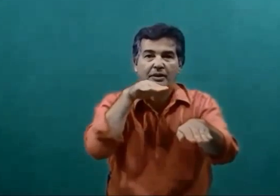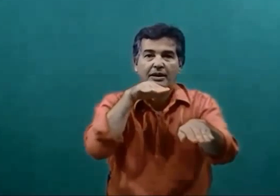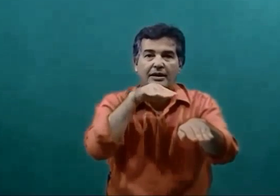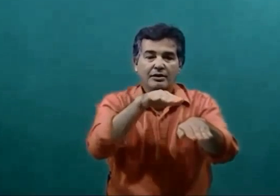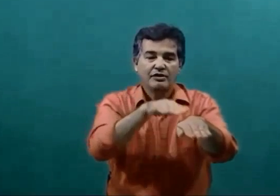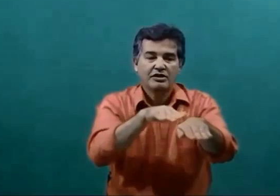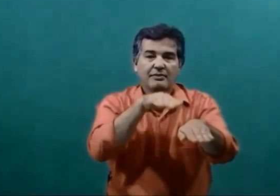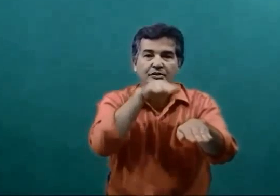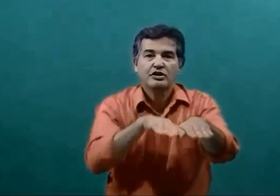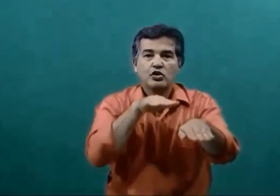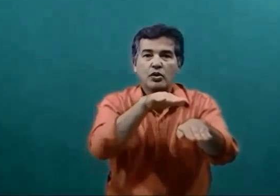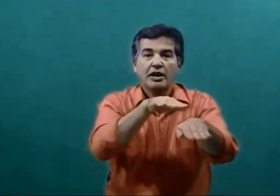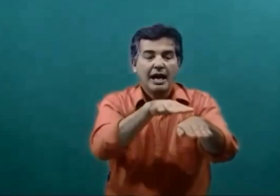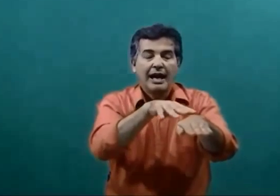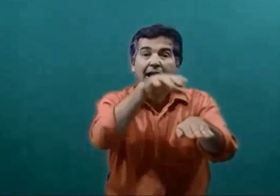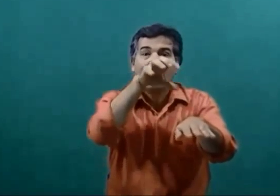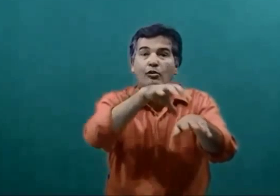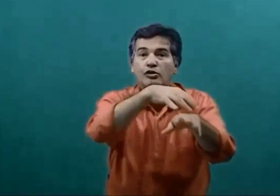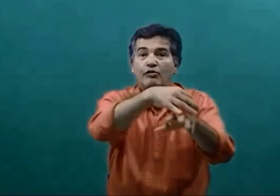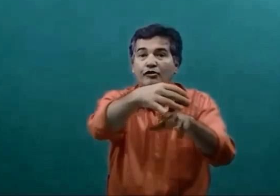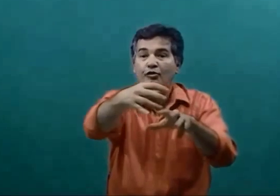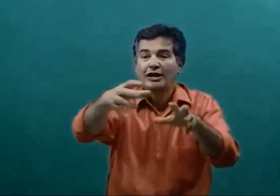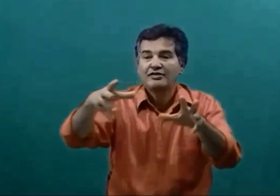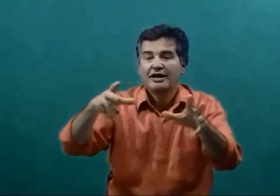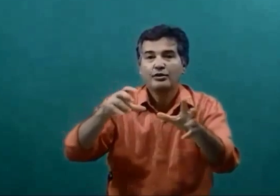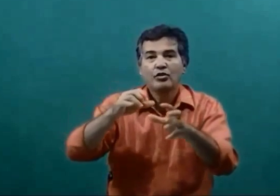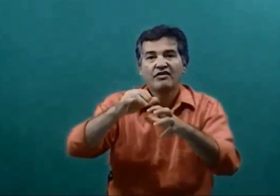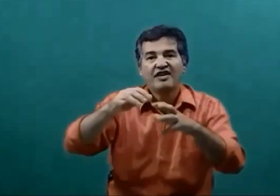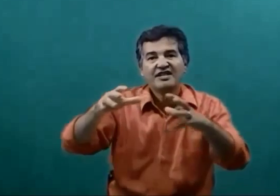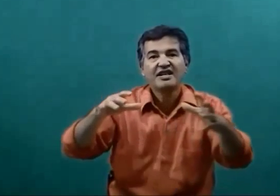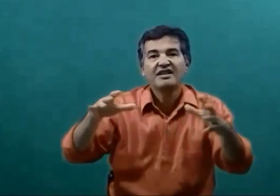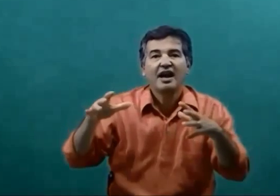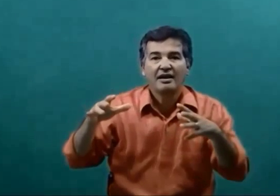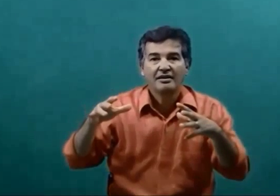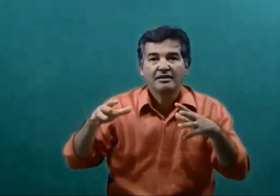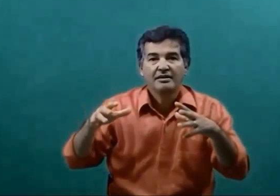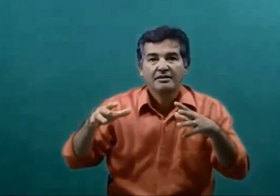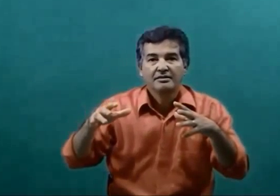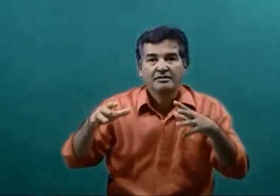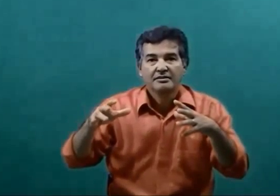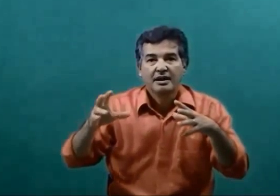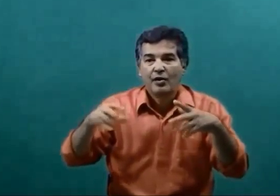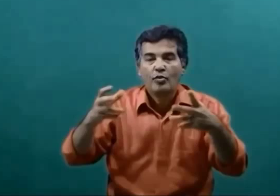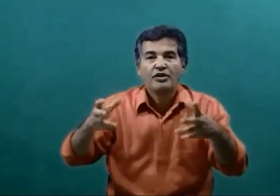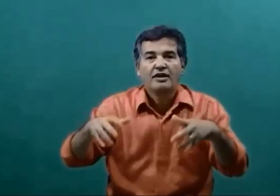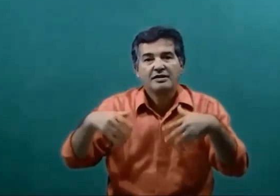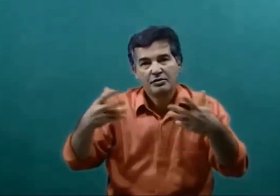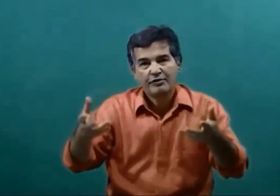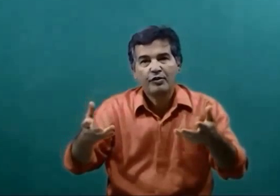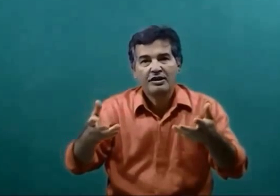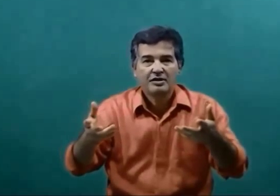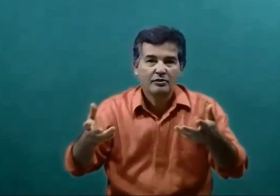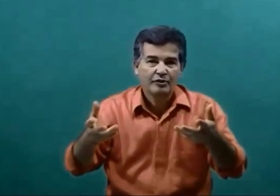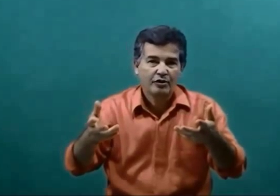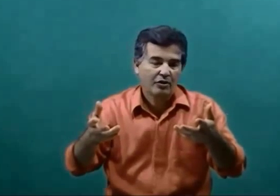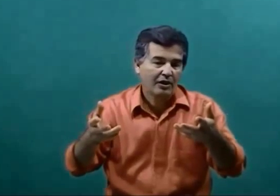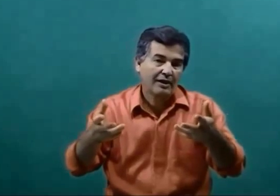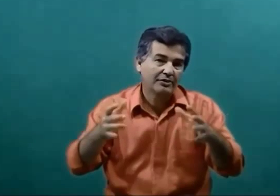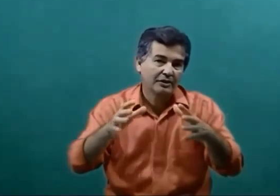para cá. Então você já posiciona. O classificador vai facilitar a comunicação, a fluência, como foi colocado.